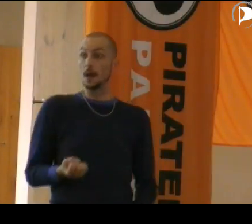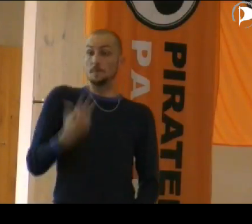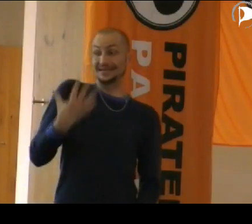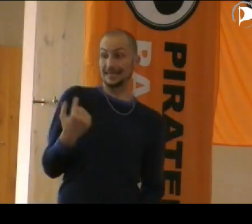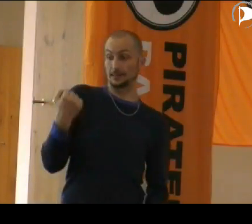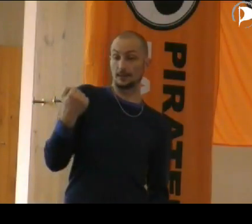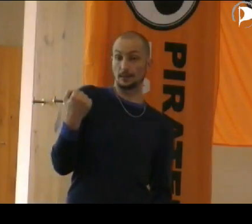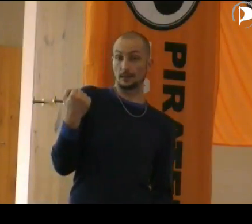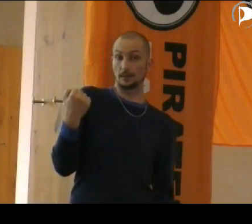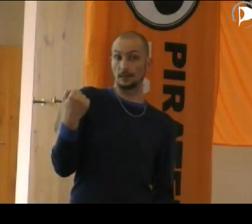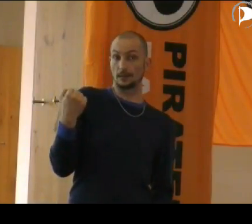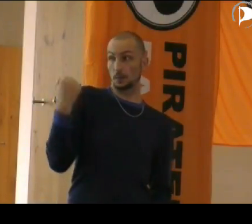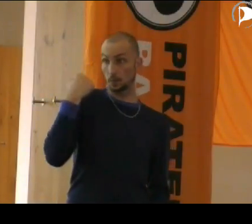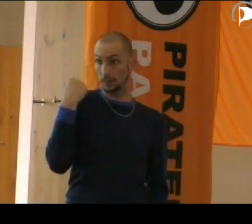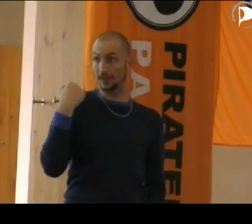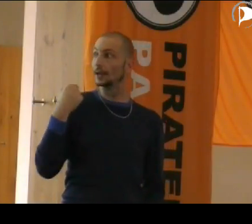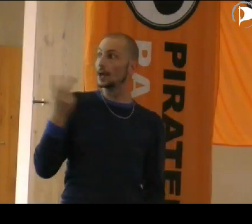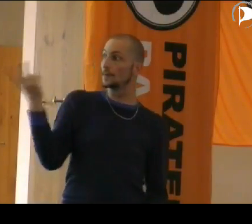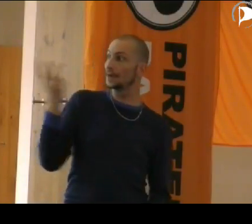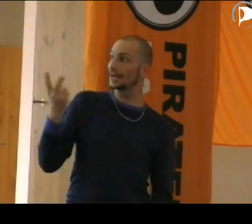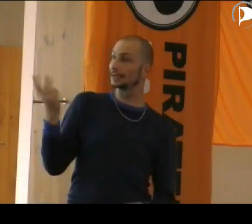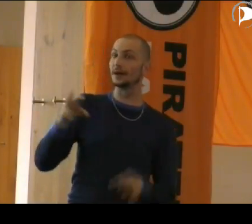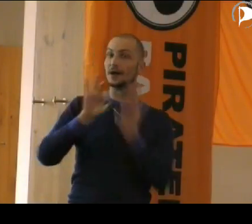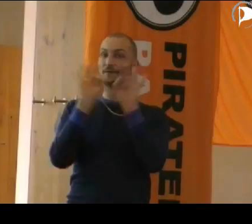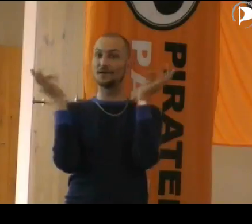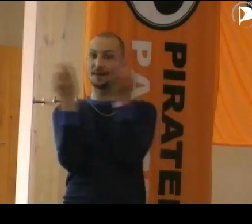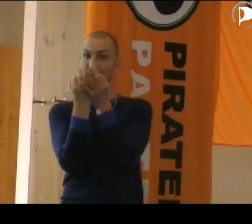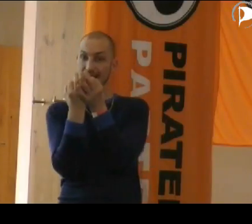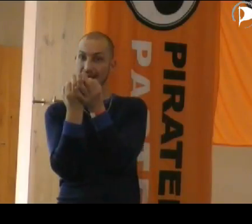stattgefunden habe seid ihr beiden standorten verschwiegen